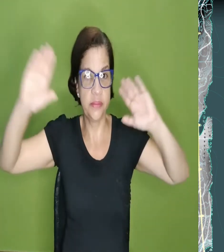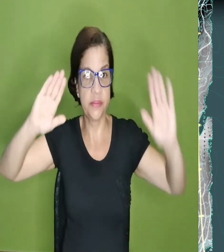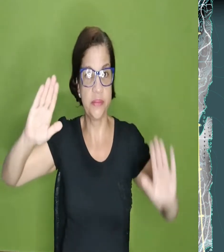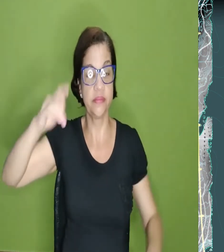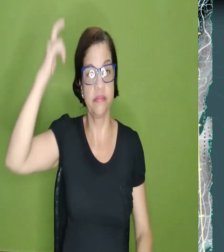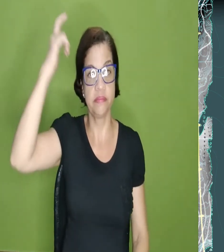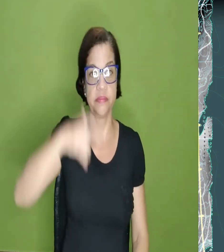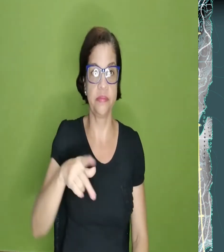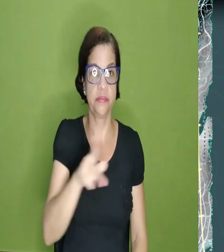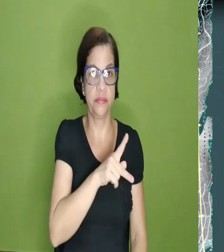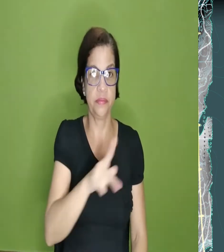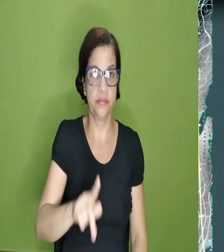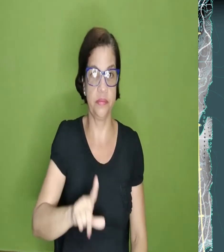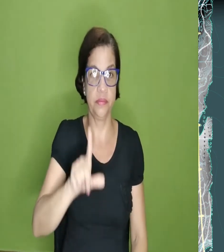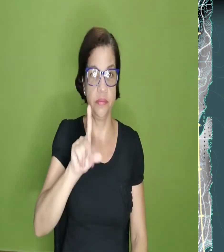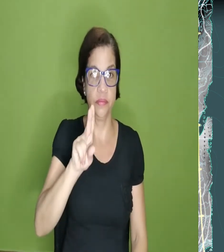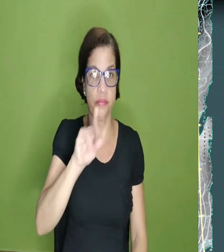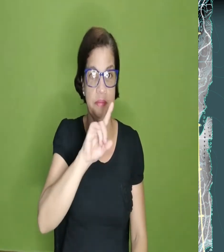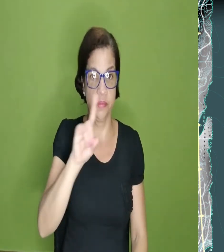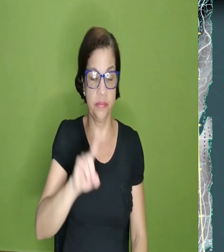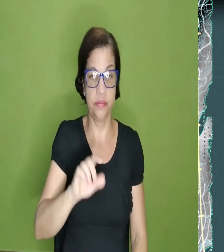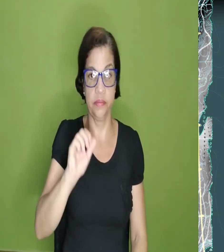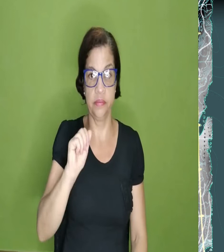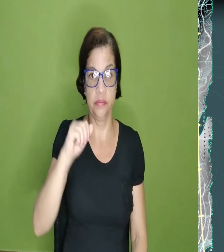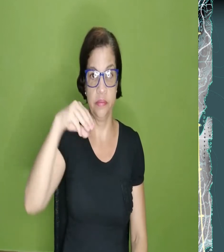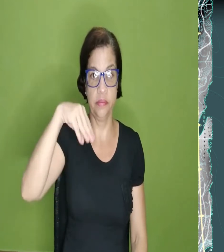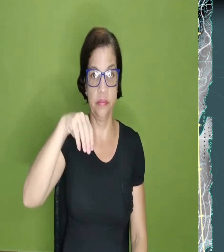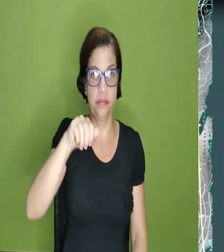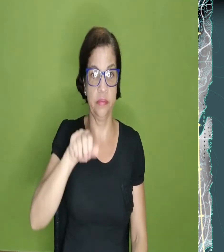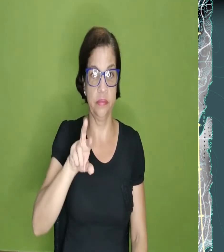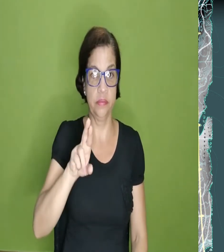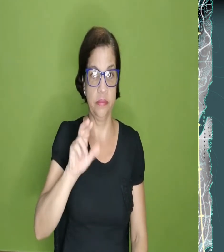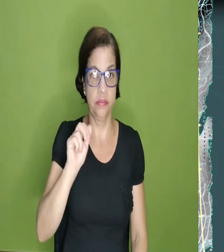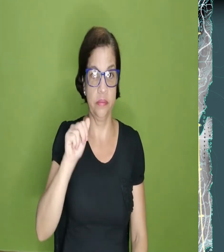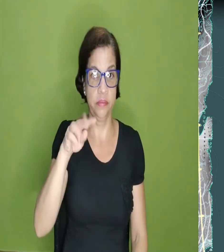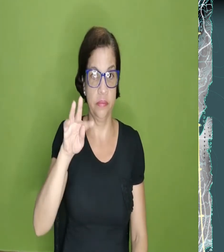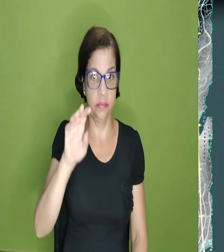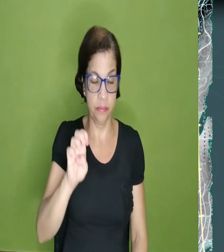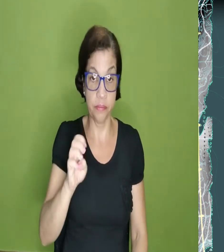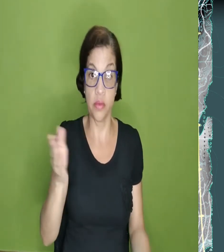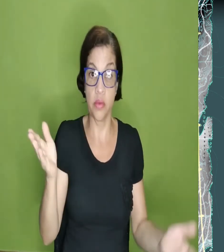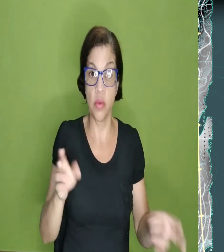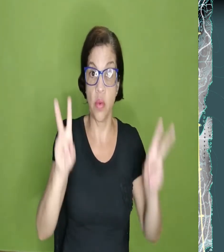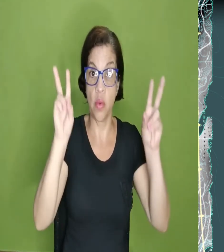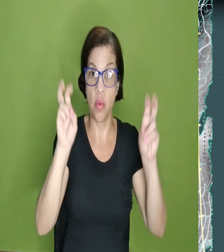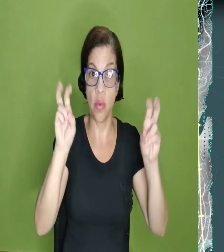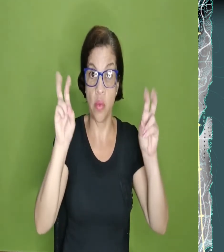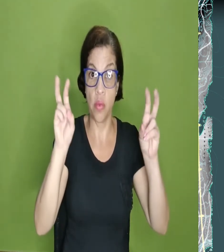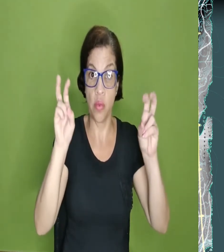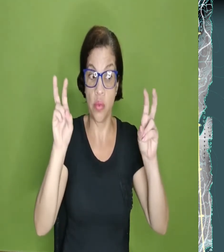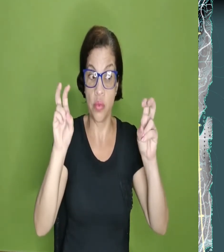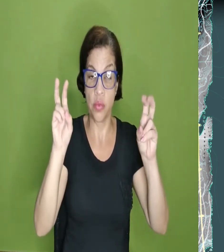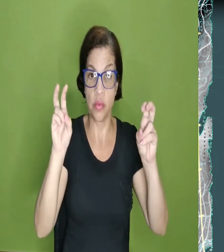Olá, pessoal. Eu sou o professor Luiz Amarante e hoje nós falaremos sobre as drogas autonômicas.